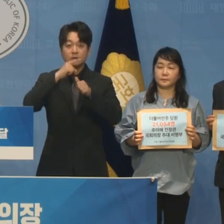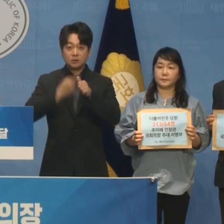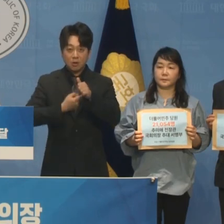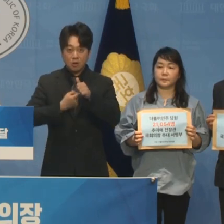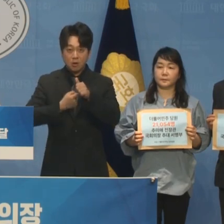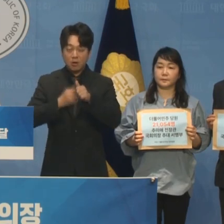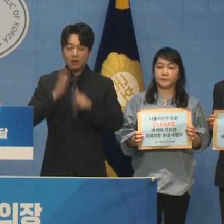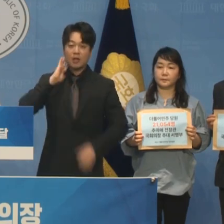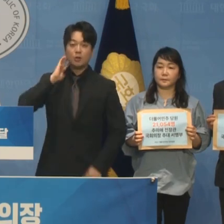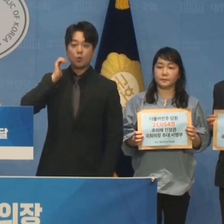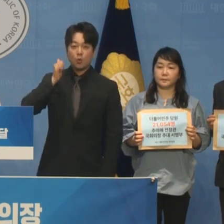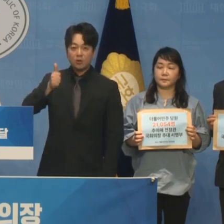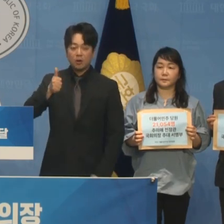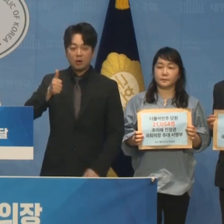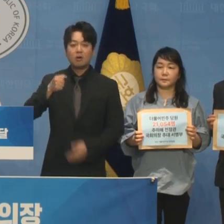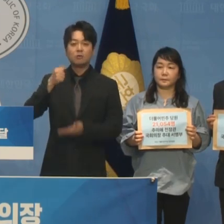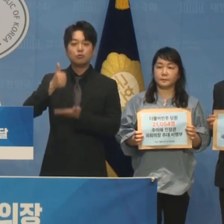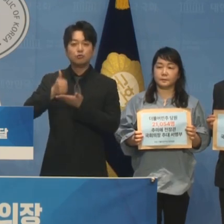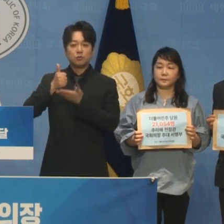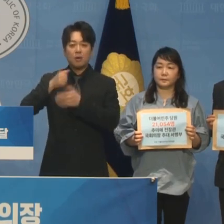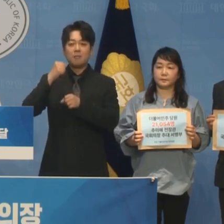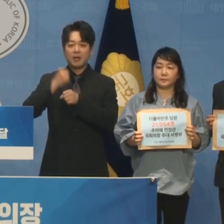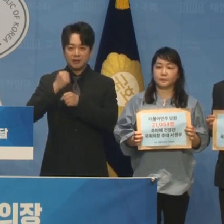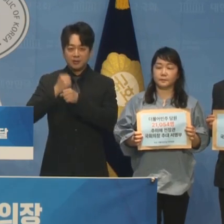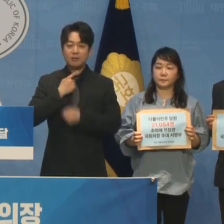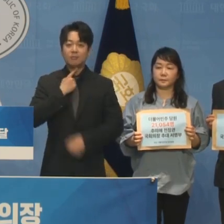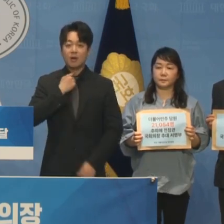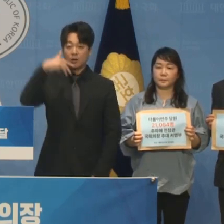미의 대표를 그리고